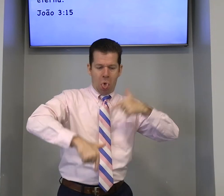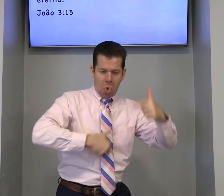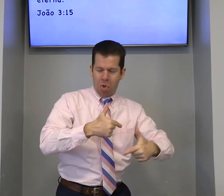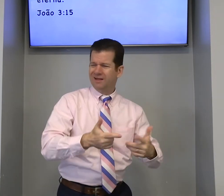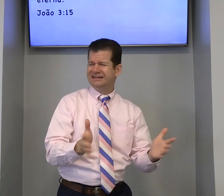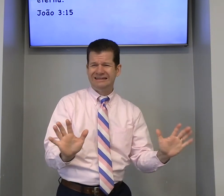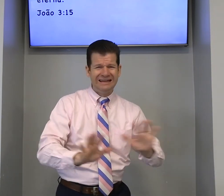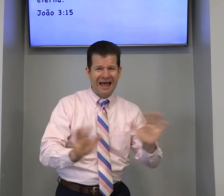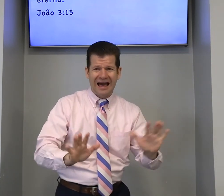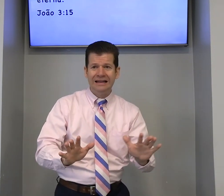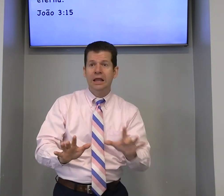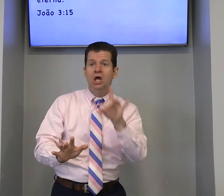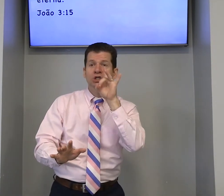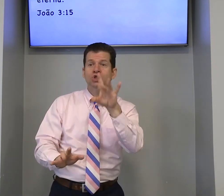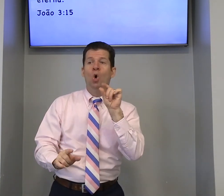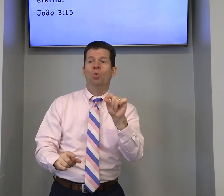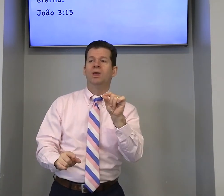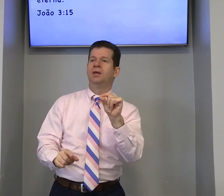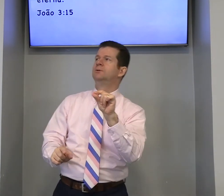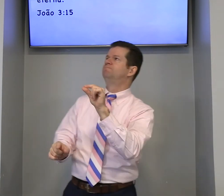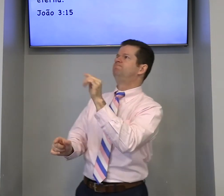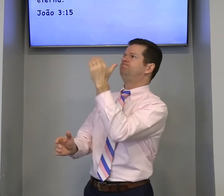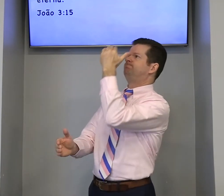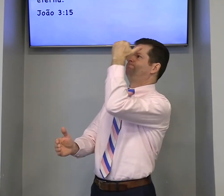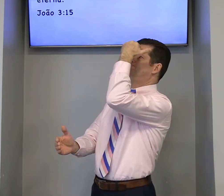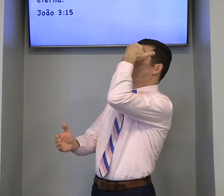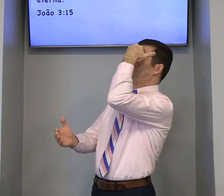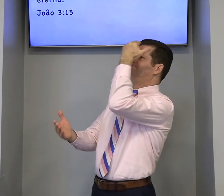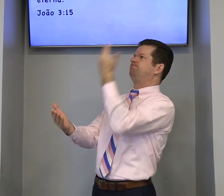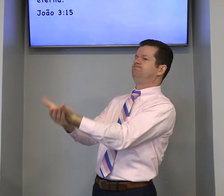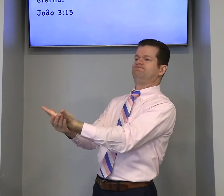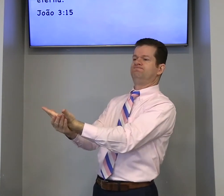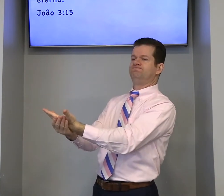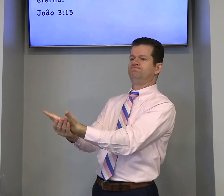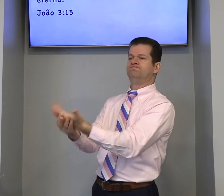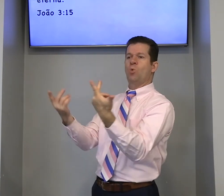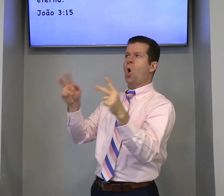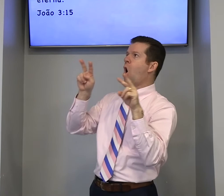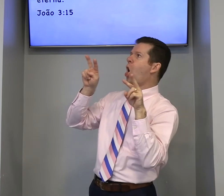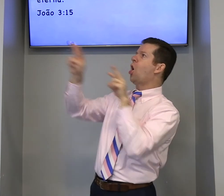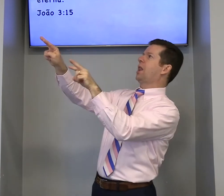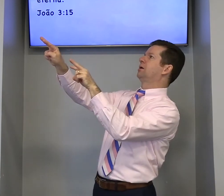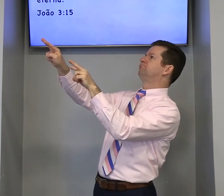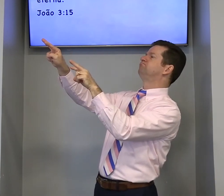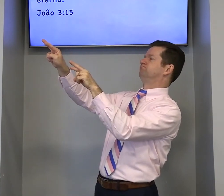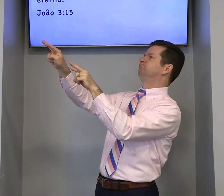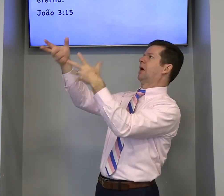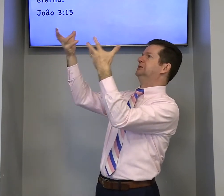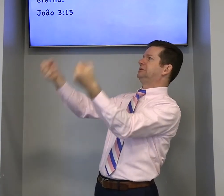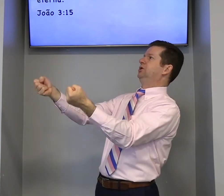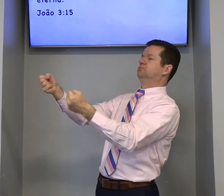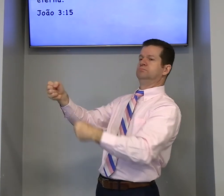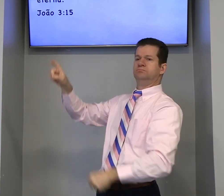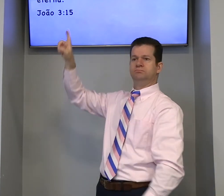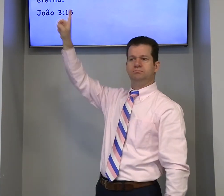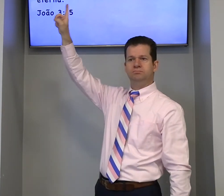Nada de obras, nada de trabalho seu. É o que? Simplesmente crer. Igual olhar e